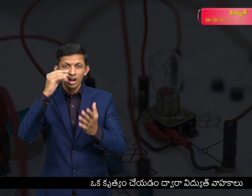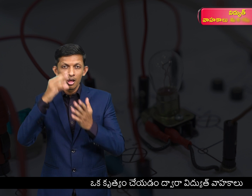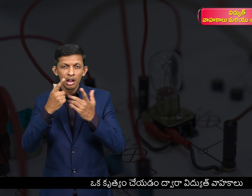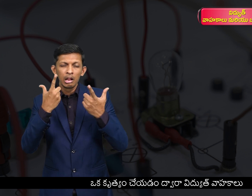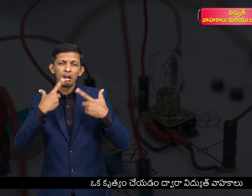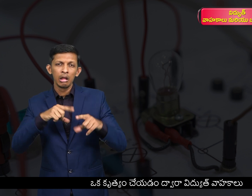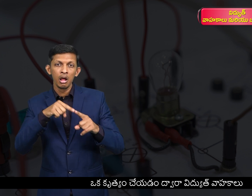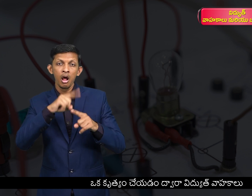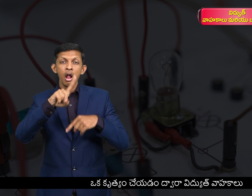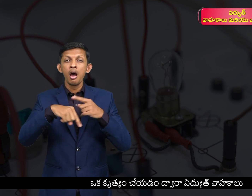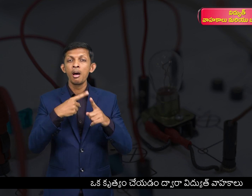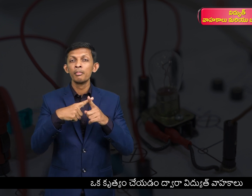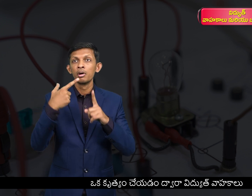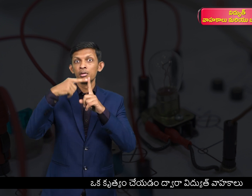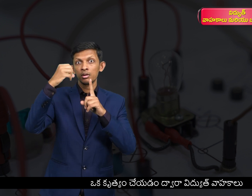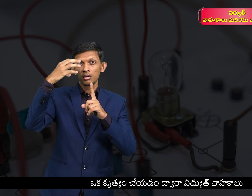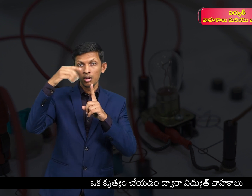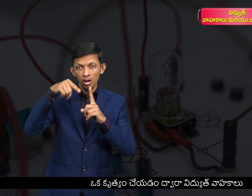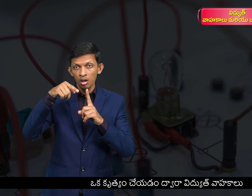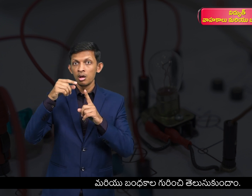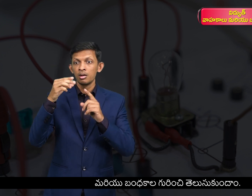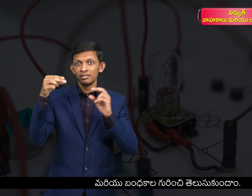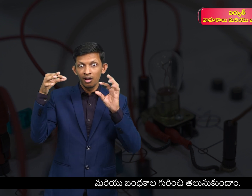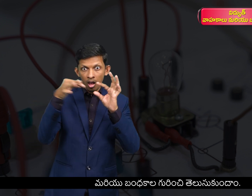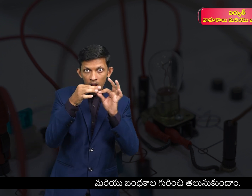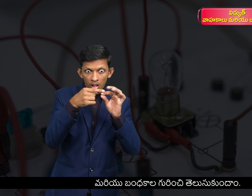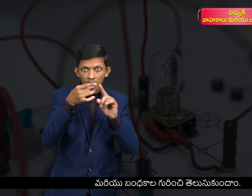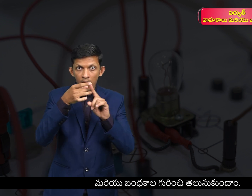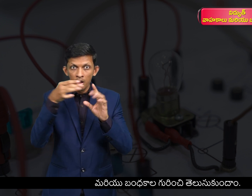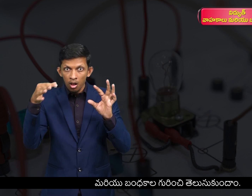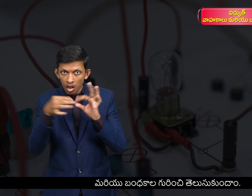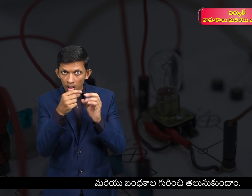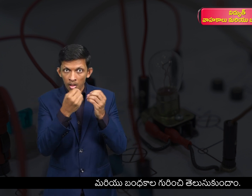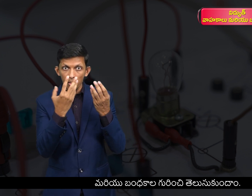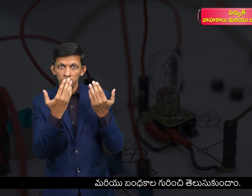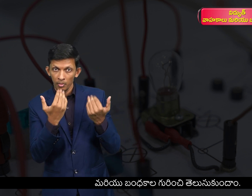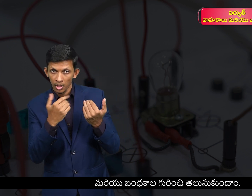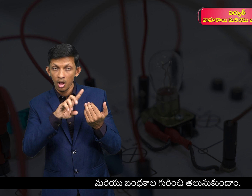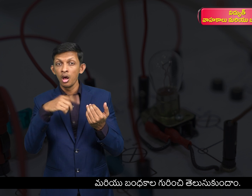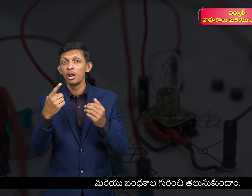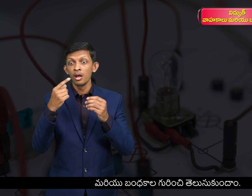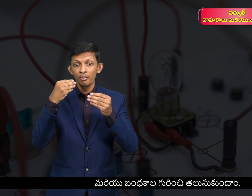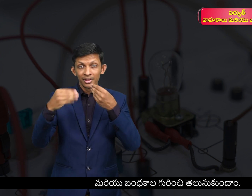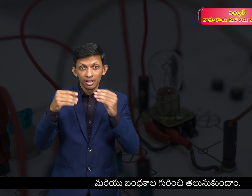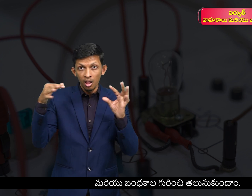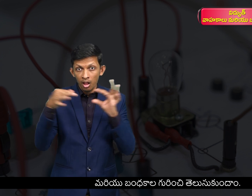ఒక కృత్యం చేయడం ద్వారా విద్యుత్ వాహకాలు మరియు బంధకాల గురించి తెలుసుకుందాం.